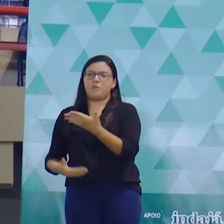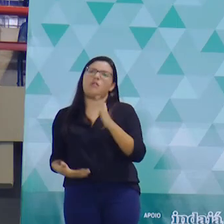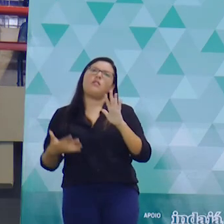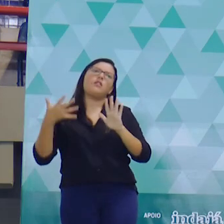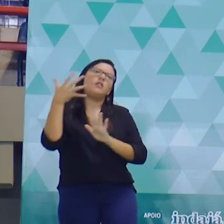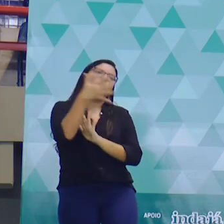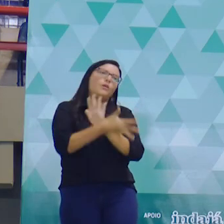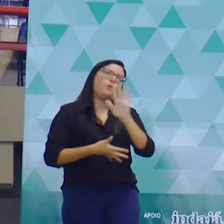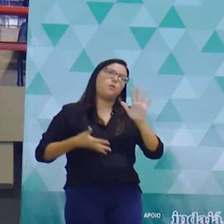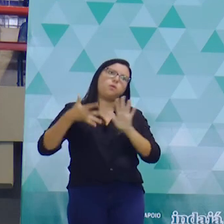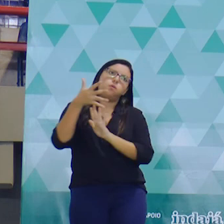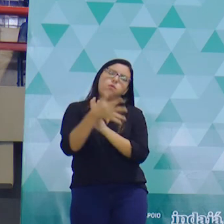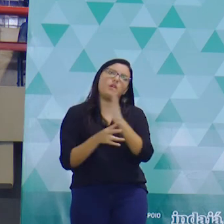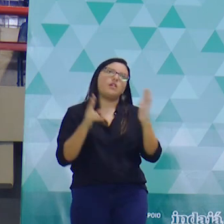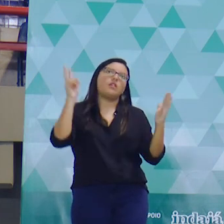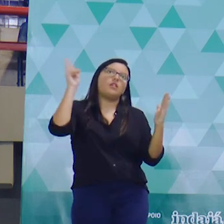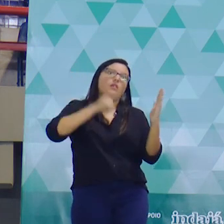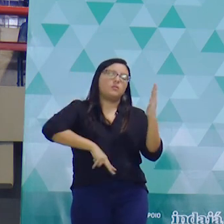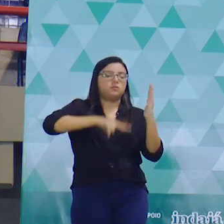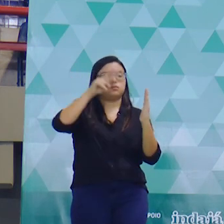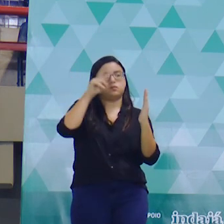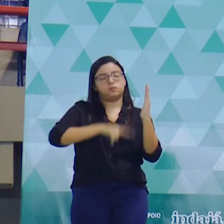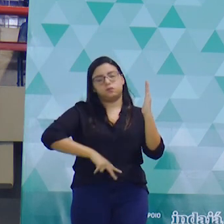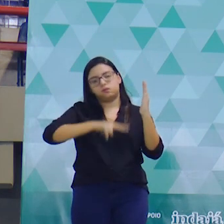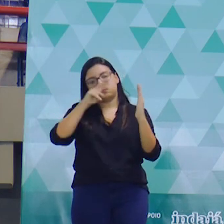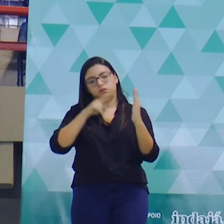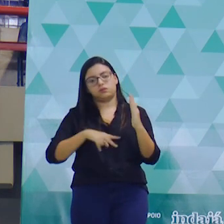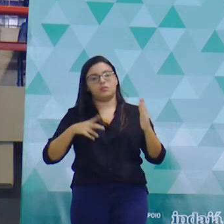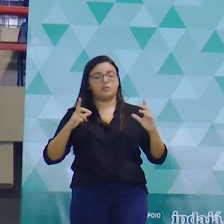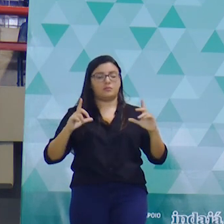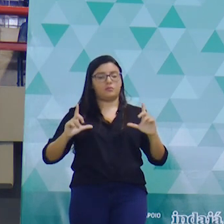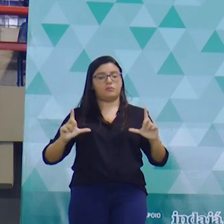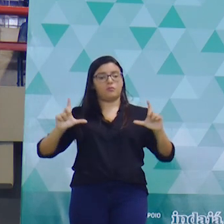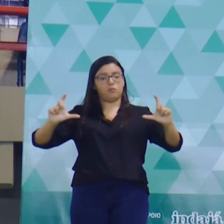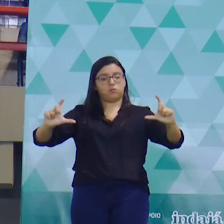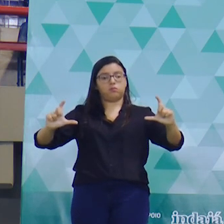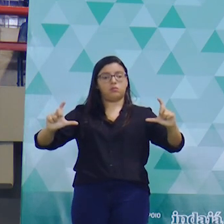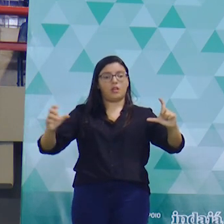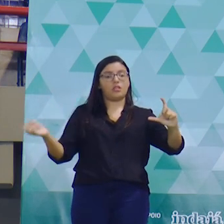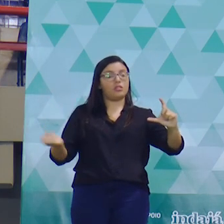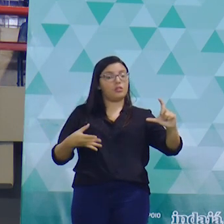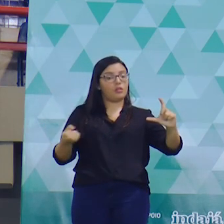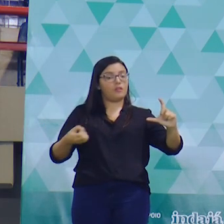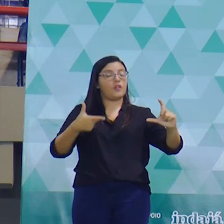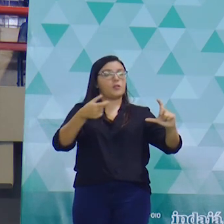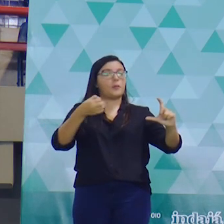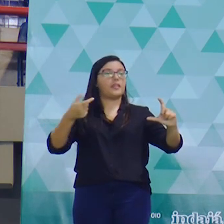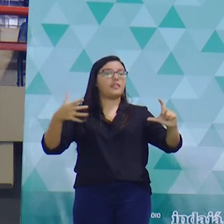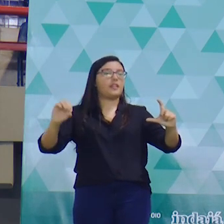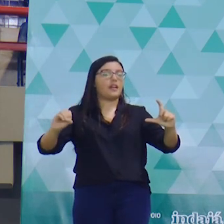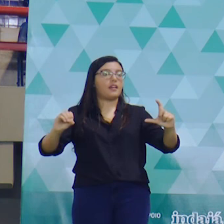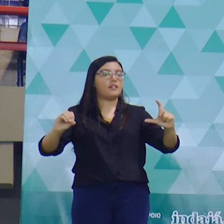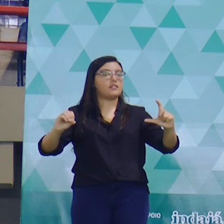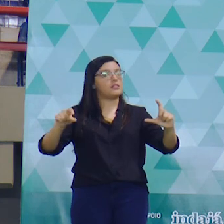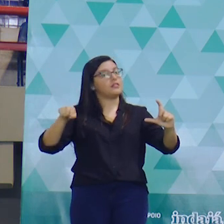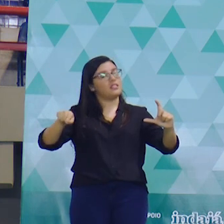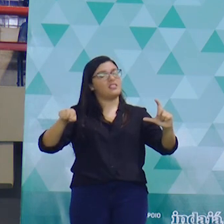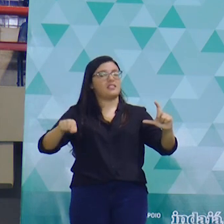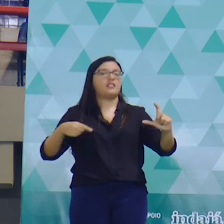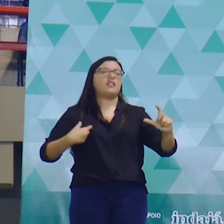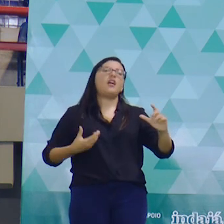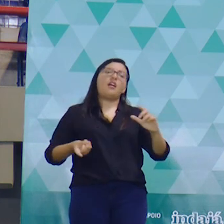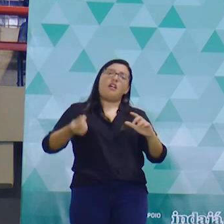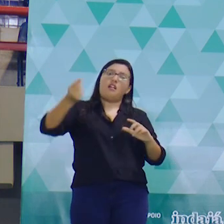leitura cansativa. Essa aqui, apesar de ser do Enem moderno, é de 2010. Ou seja, é uma